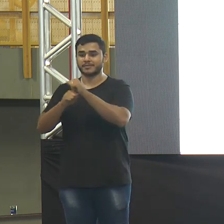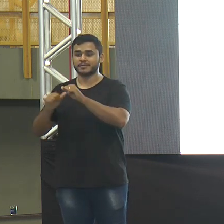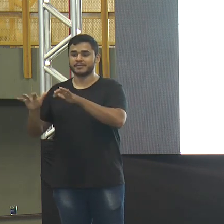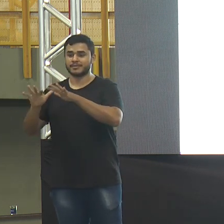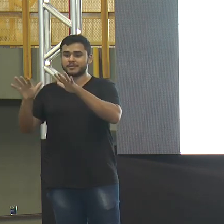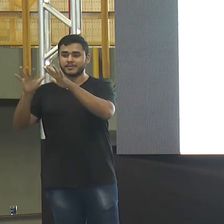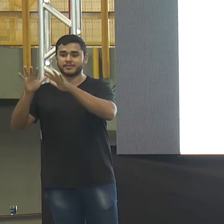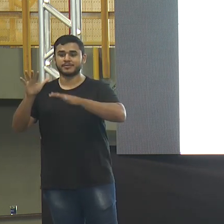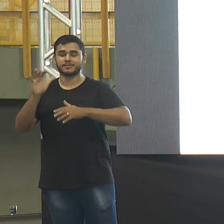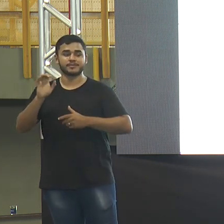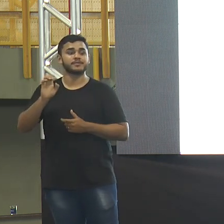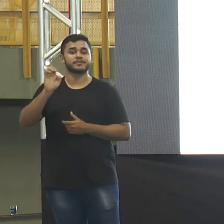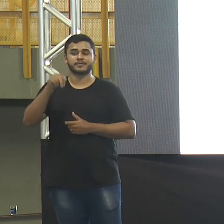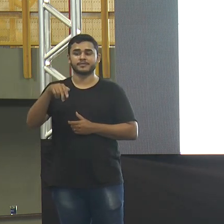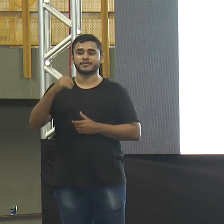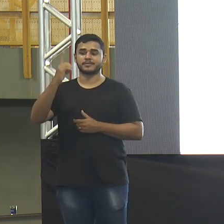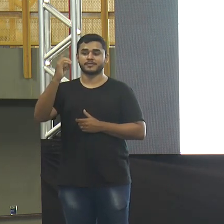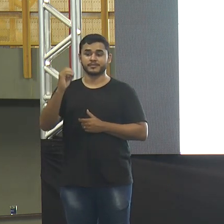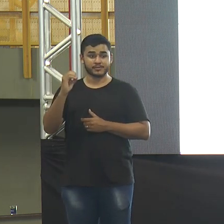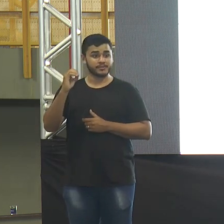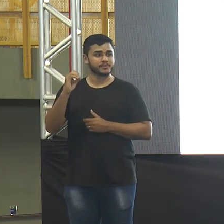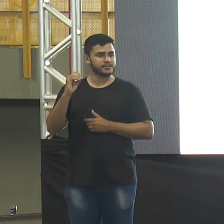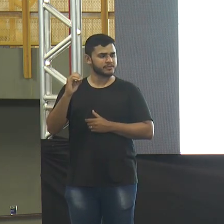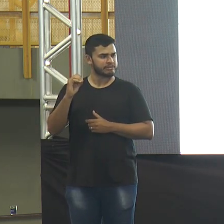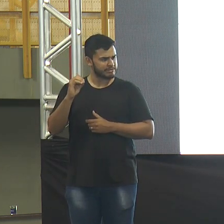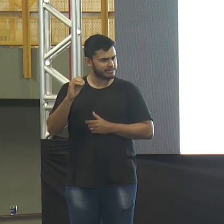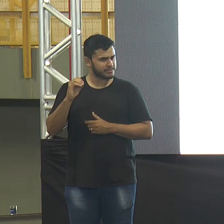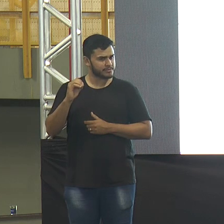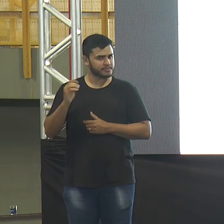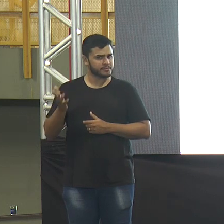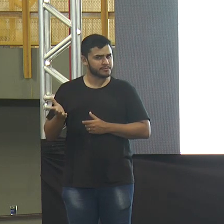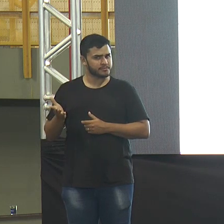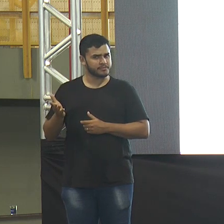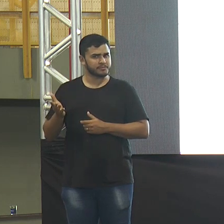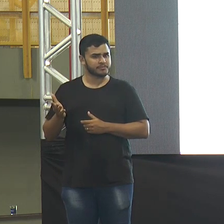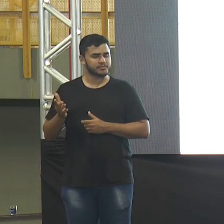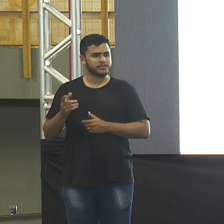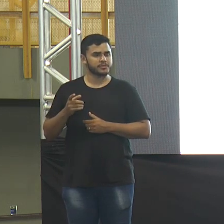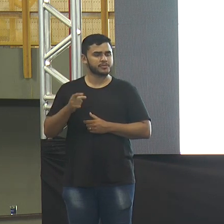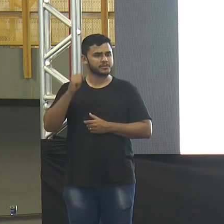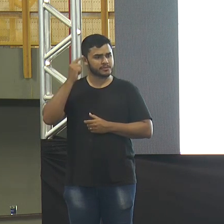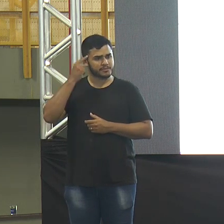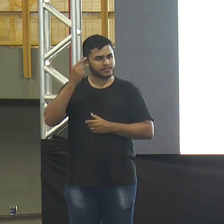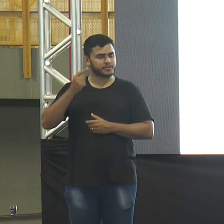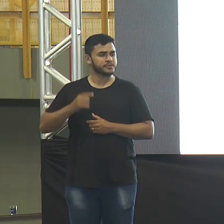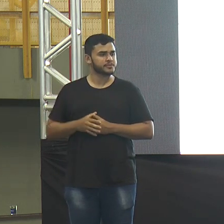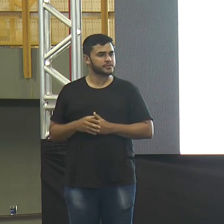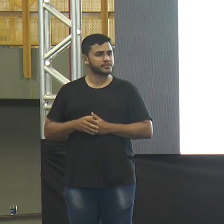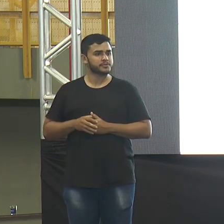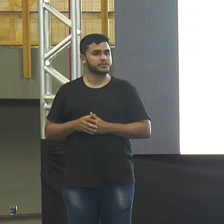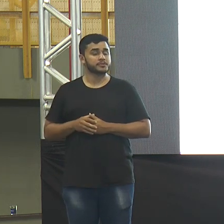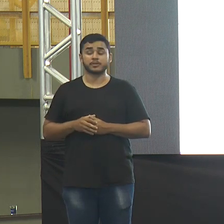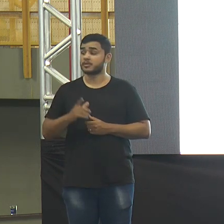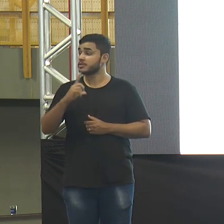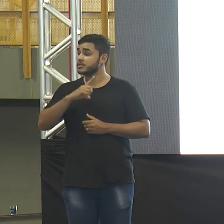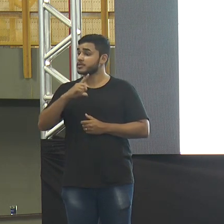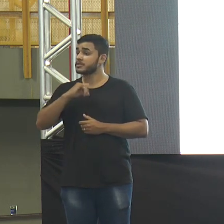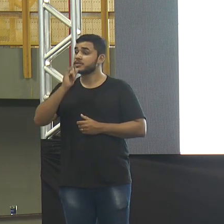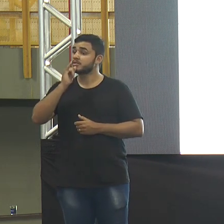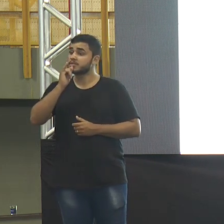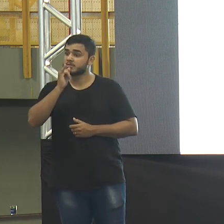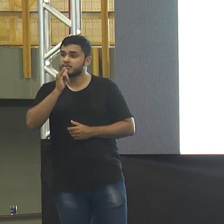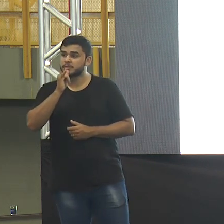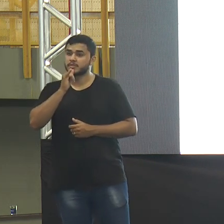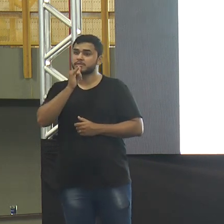exo? Endo. Levi, endo, vai ficar frio. Tá, peraí, vamos trazer para o nosso dia a dia.